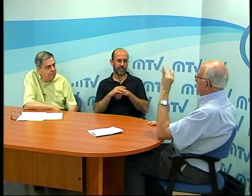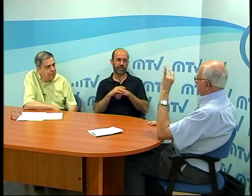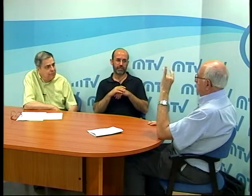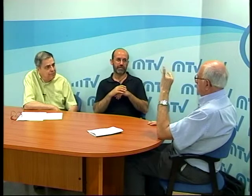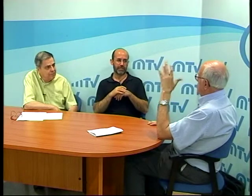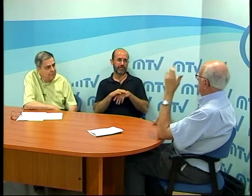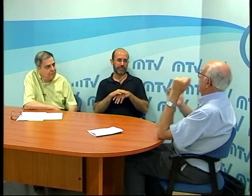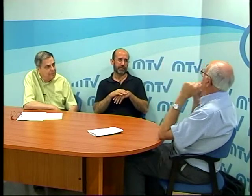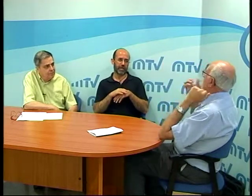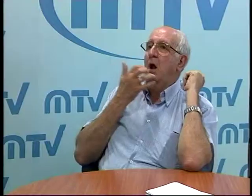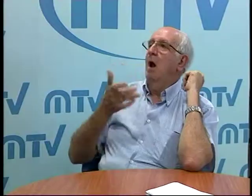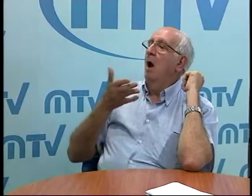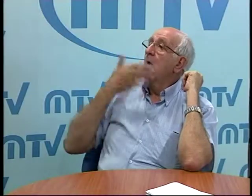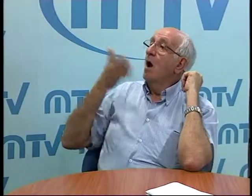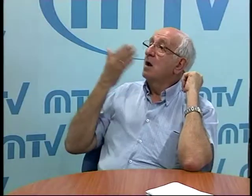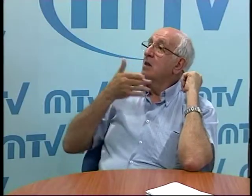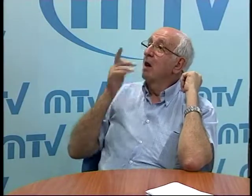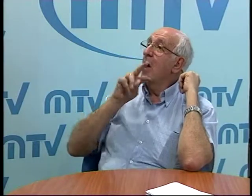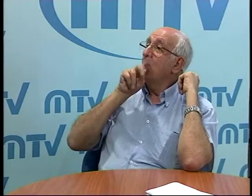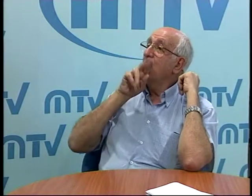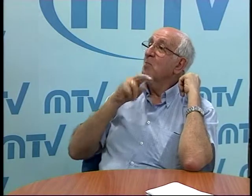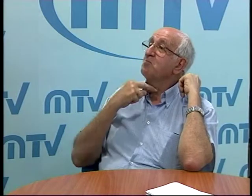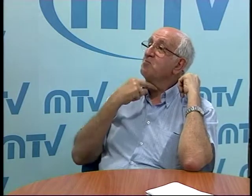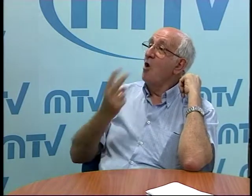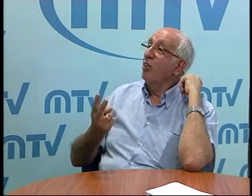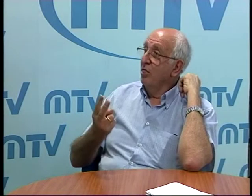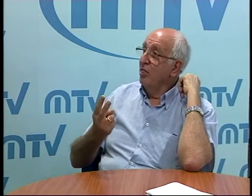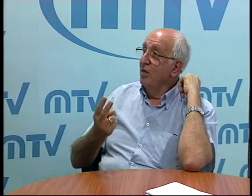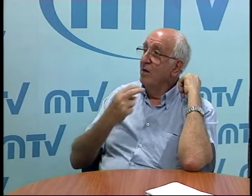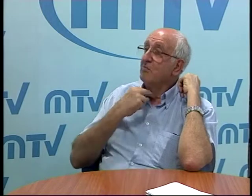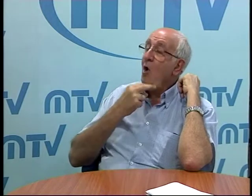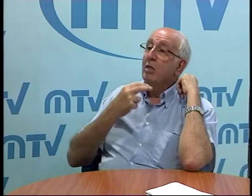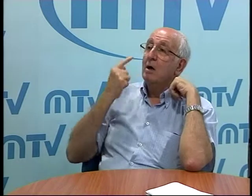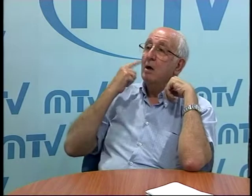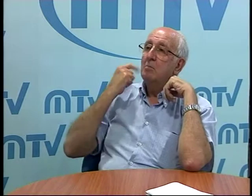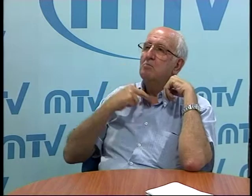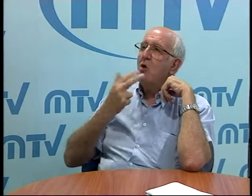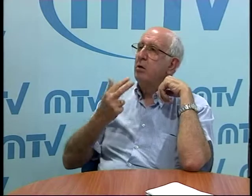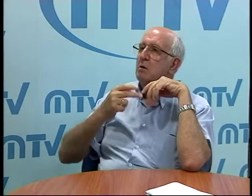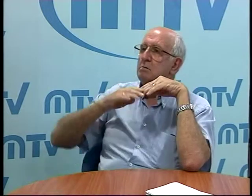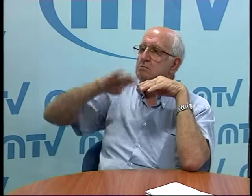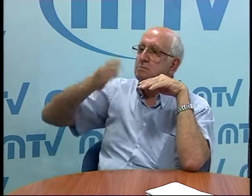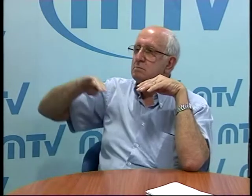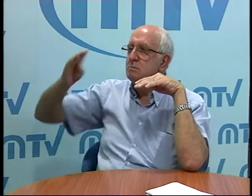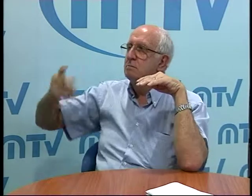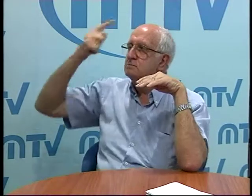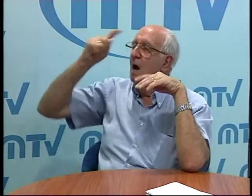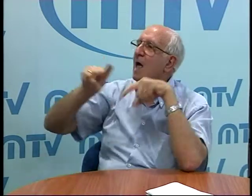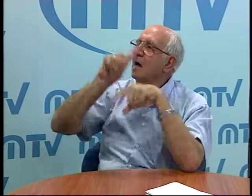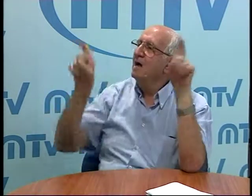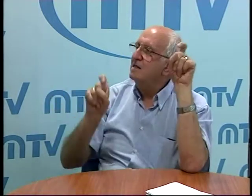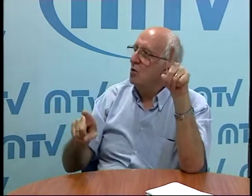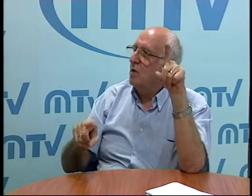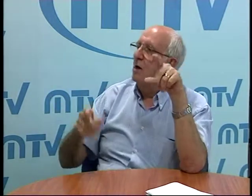Sí, totalmente. El oyente está hablando y la voz la modula, ¿no?